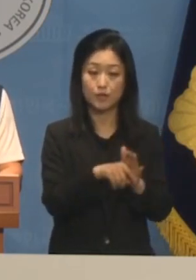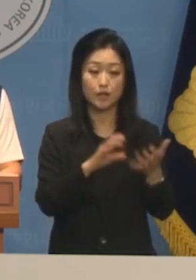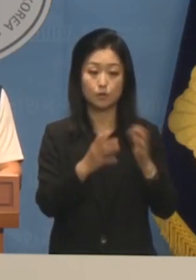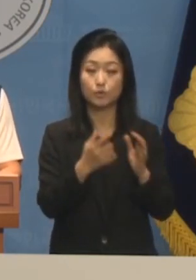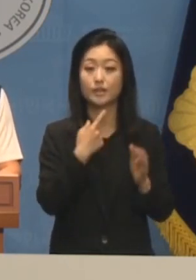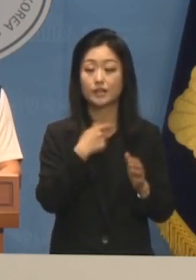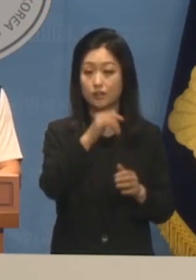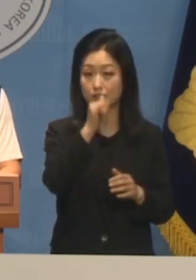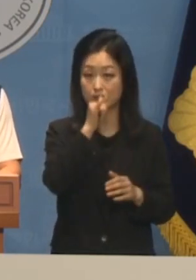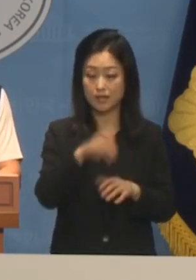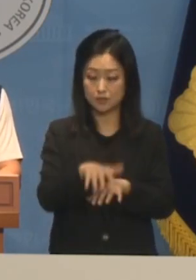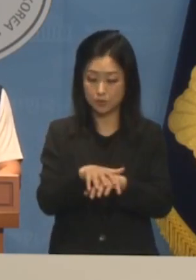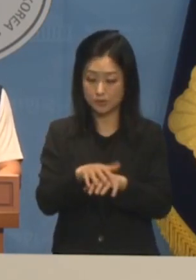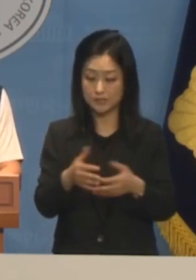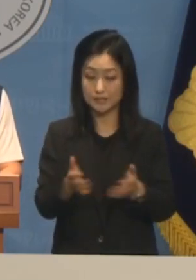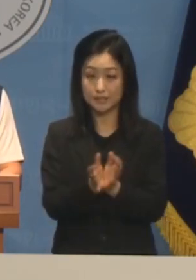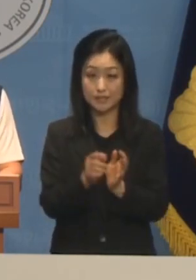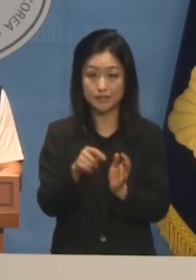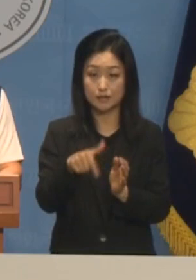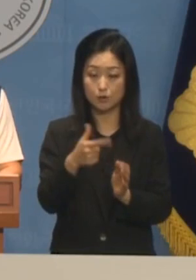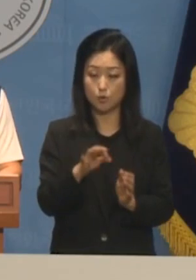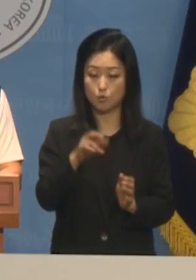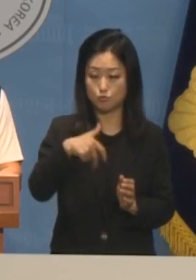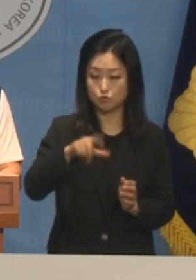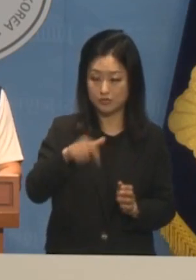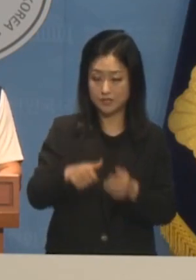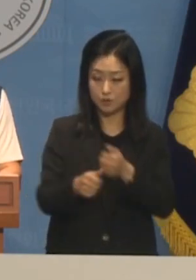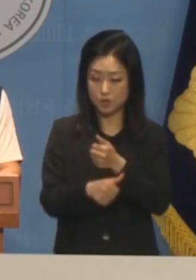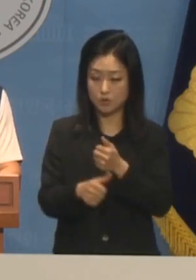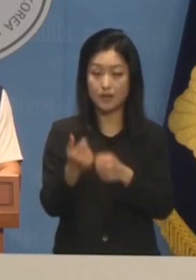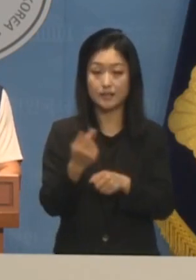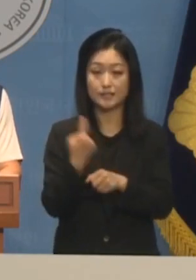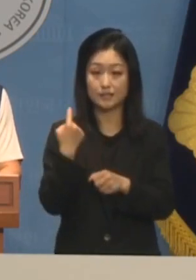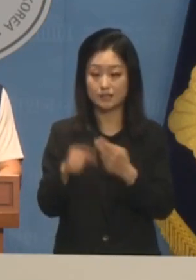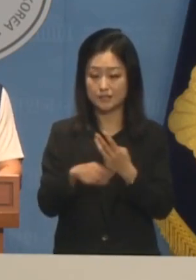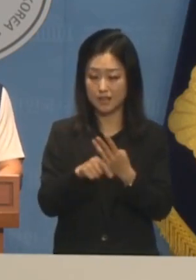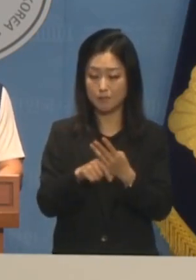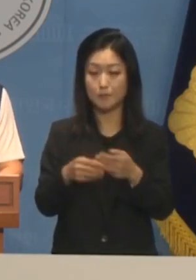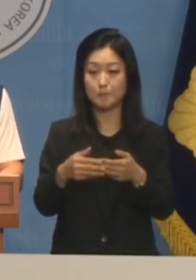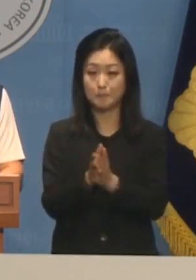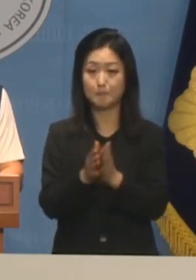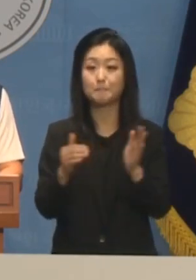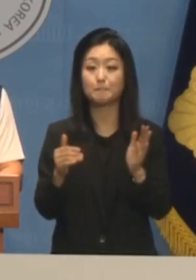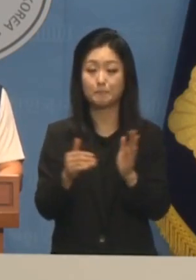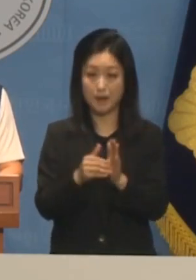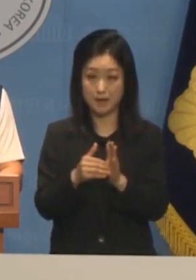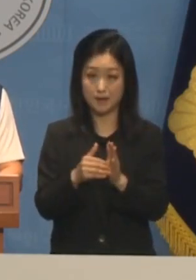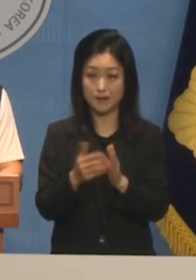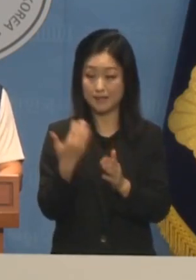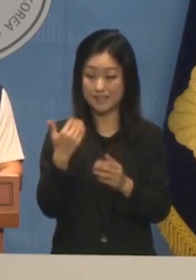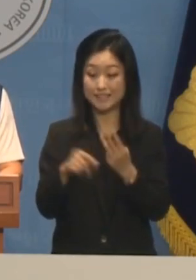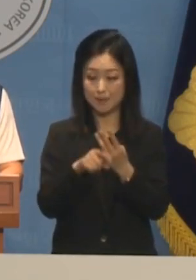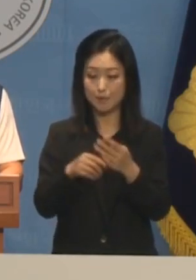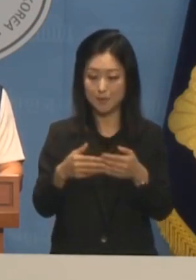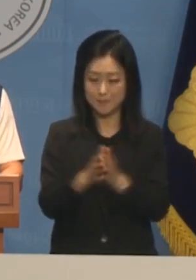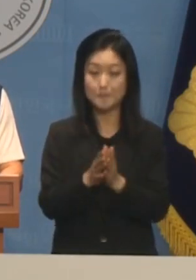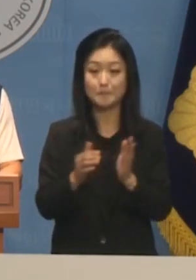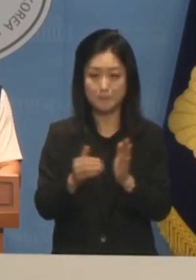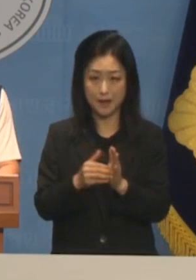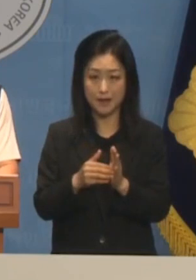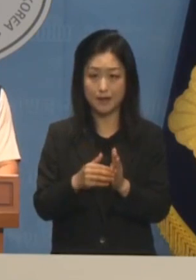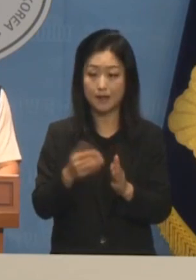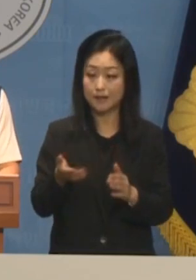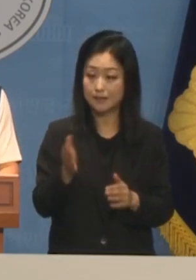유일한 사회적 기구인 공무직위원회마저 지난해 3월 종료되었습니다. 여러 가지 한계가 있었음에도 분명하지만